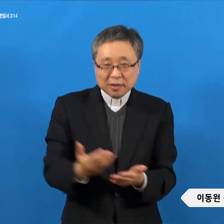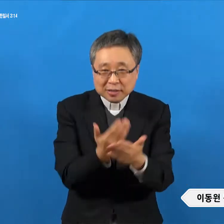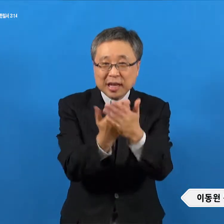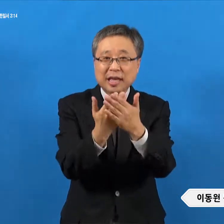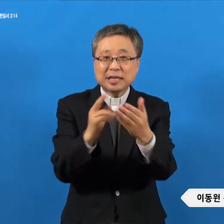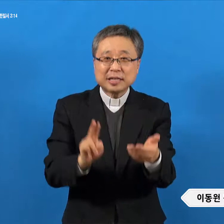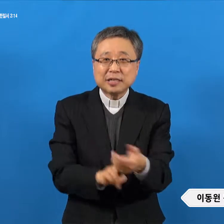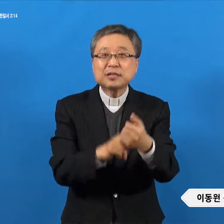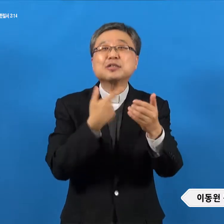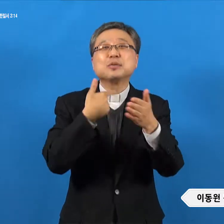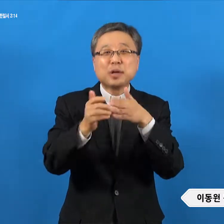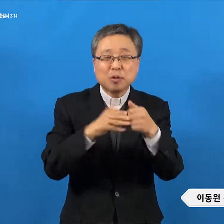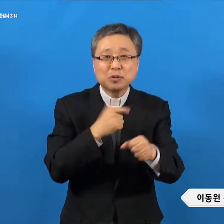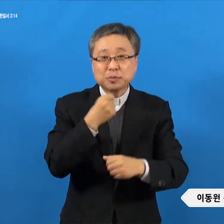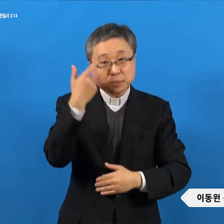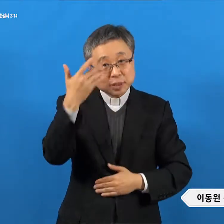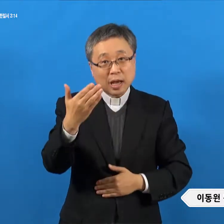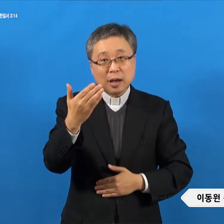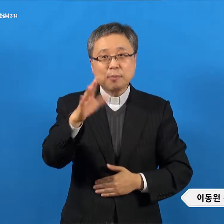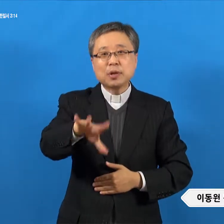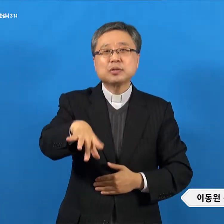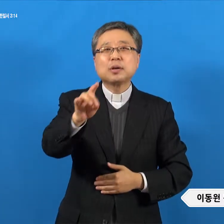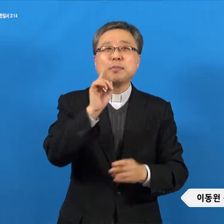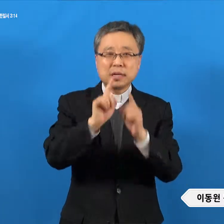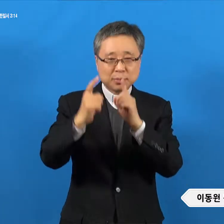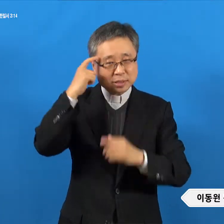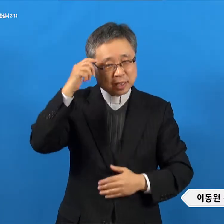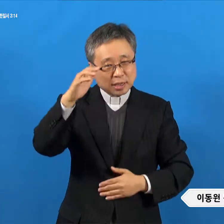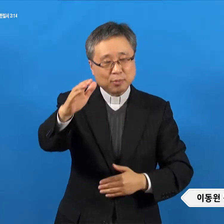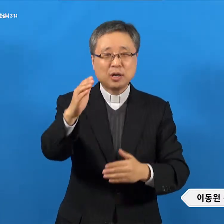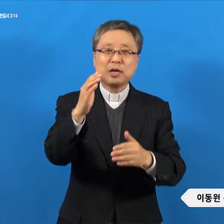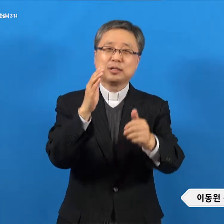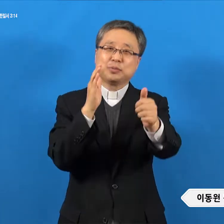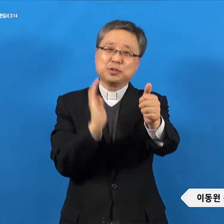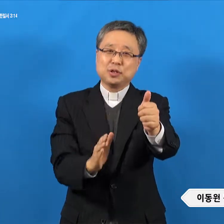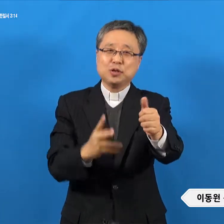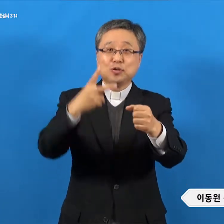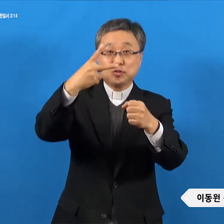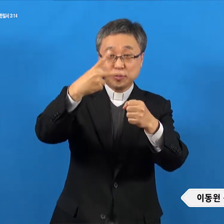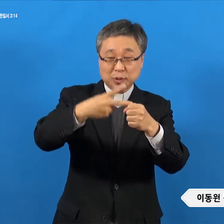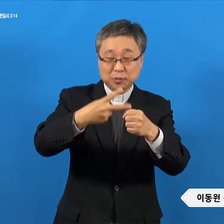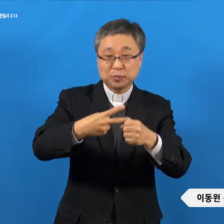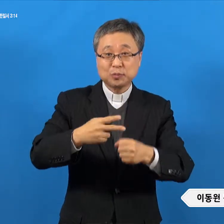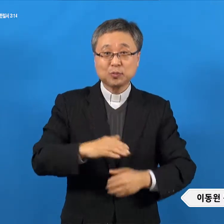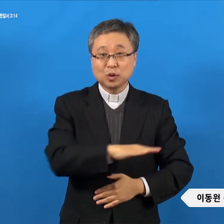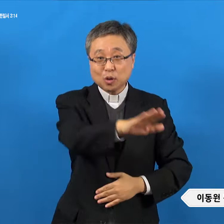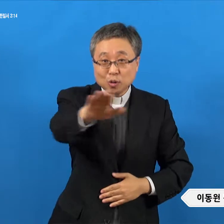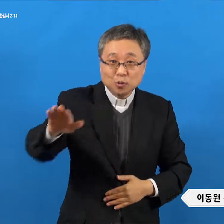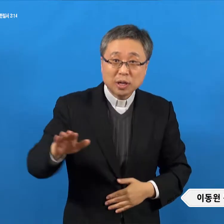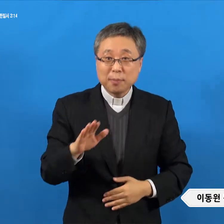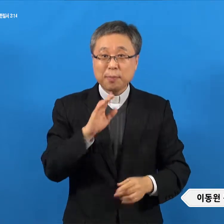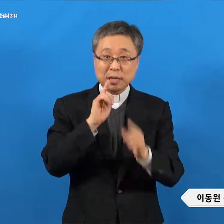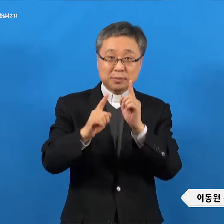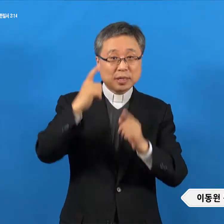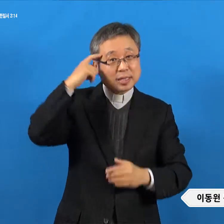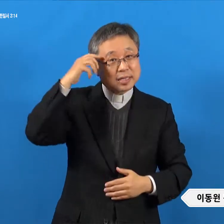싶으세요? 먼저 말씀을 사모하십시오. 자, 두 번째로 우리가 말씀을 사모하는 데서 그쳐서는 안 됩니다.